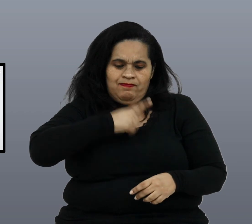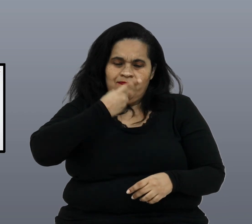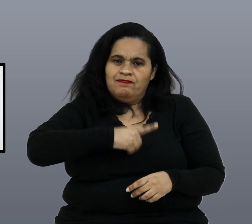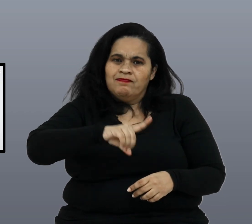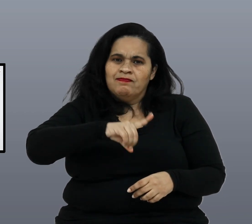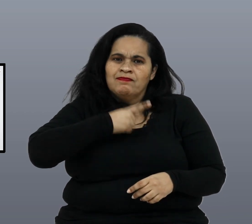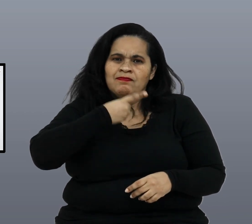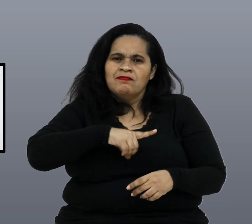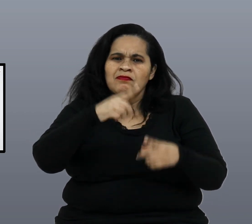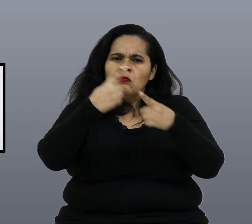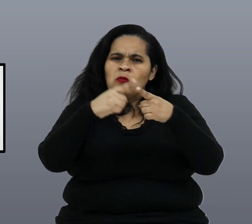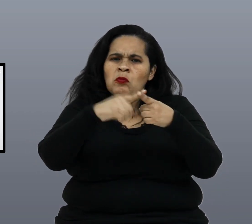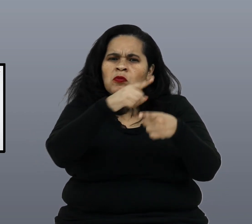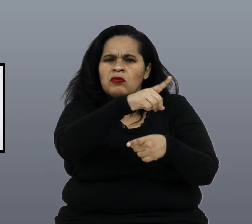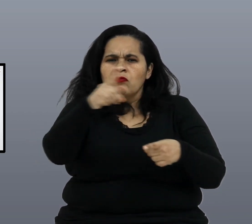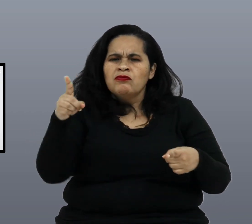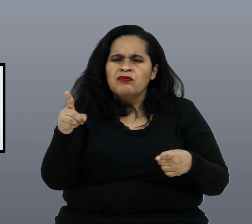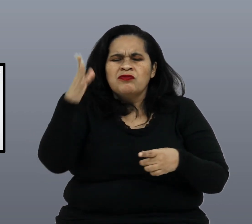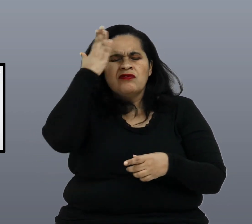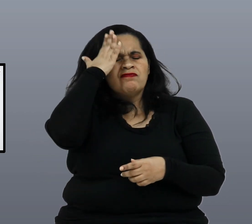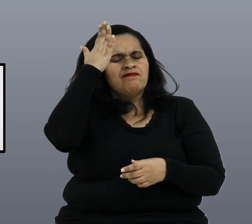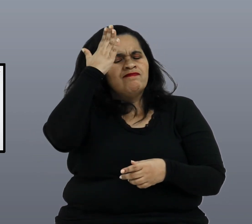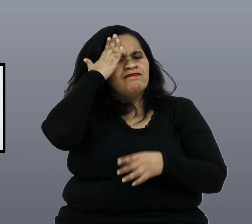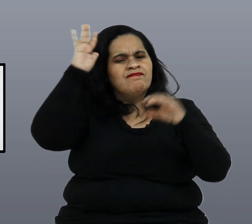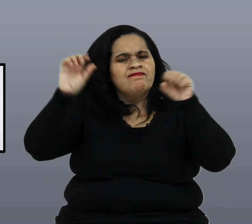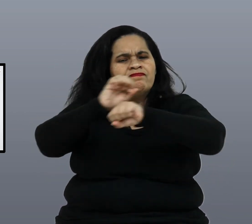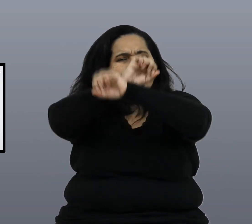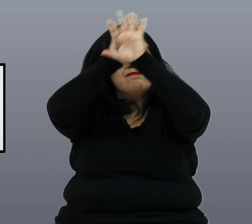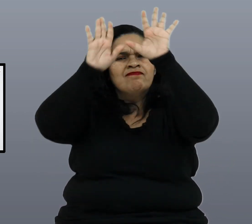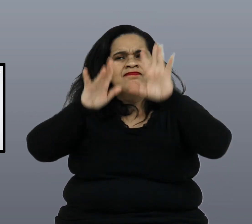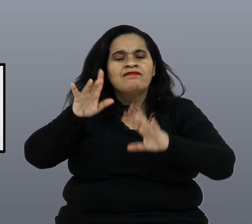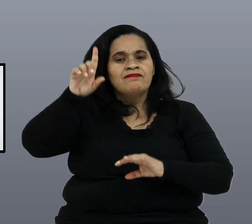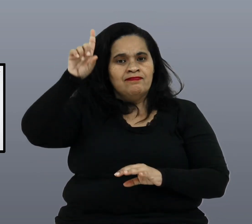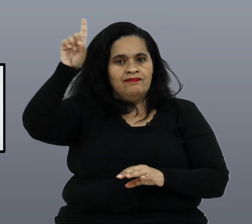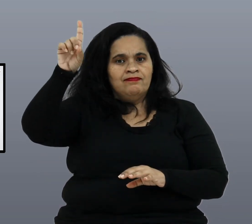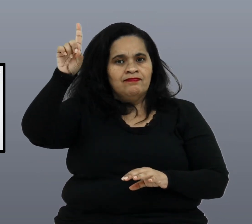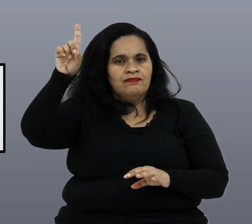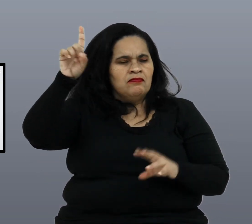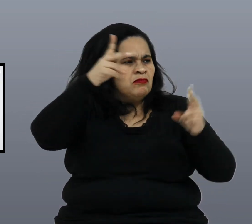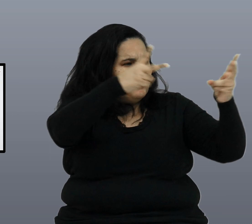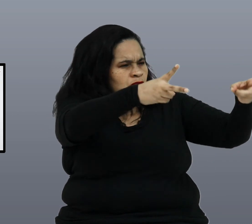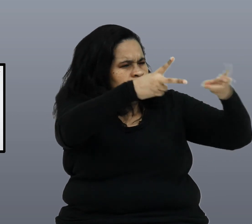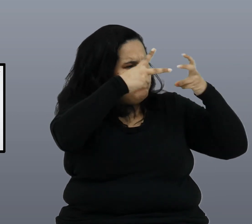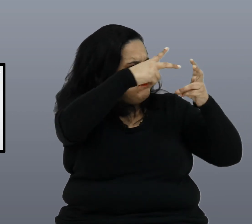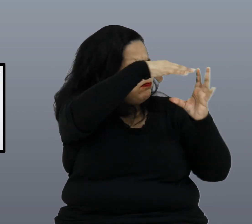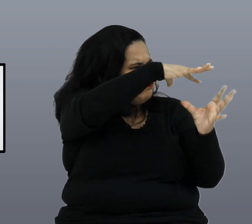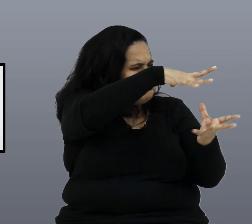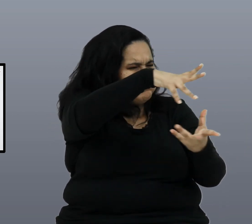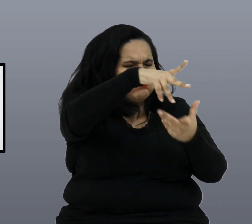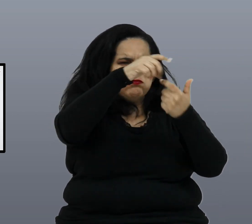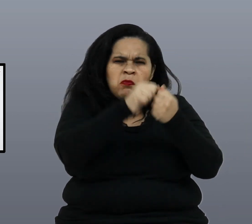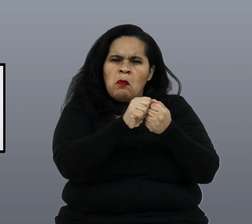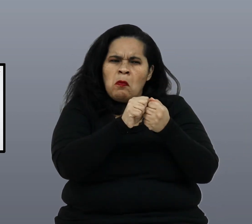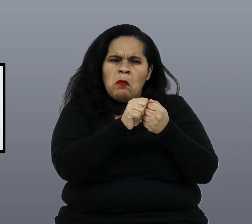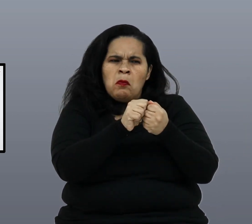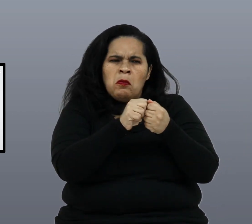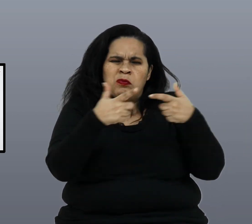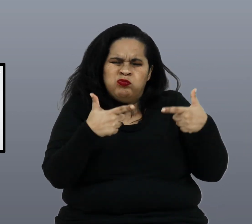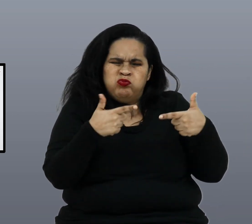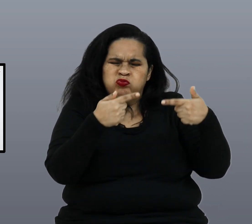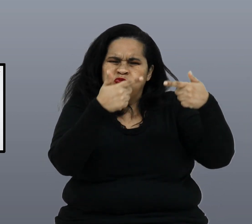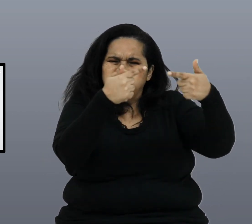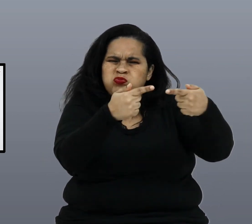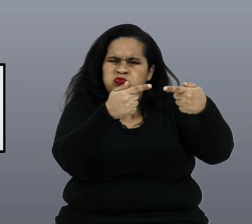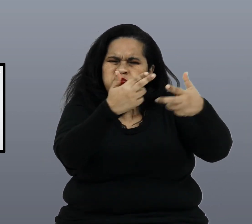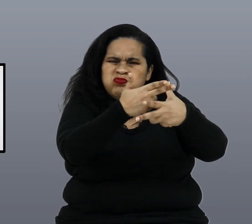você edificado, você vai glorificar a Deus, porque você vai olhar para o mundo diante das calamidades, das tribulações, de tudo que